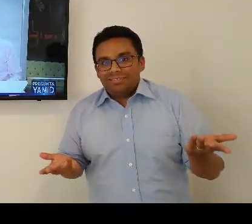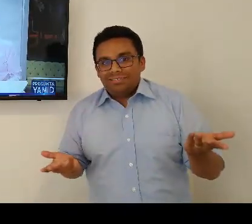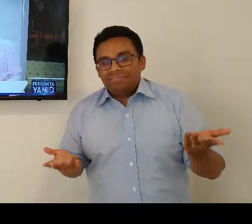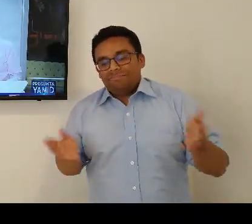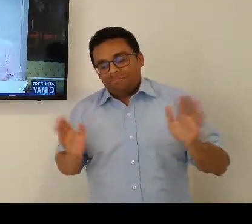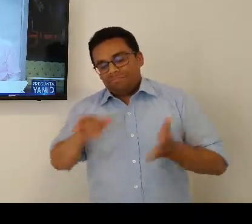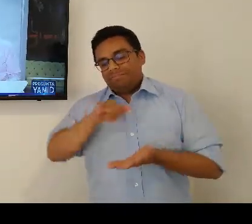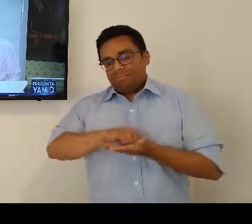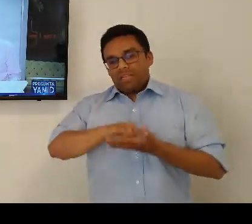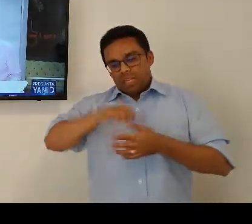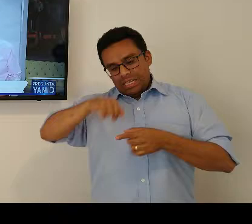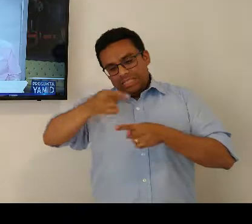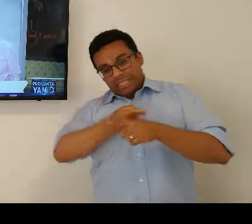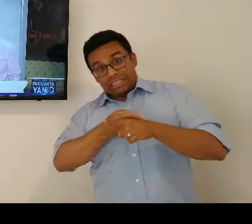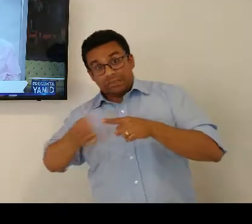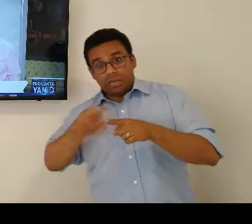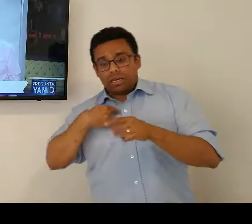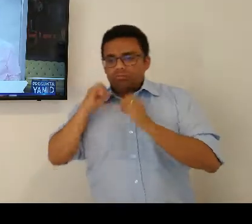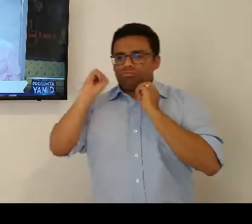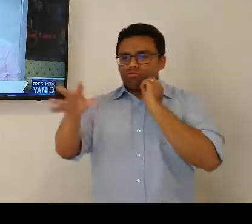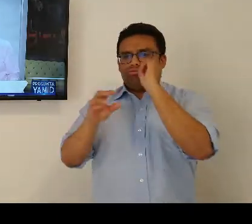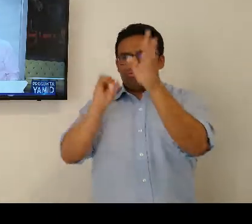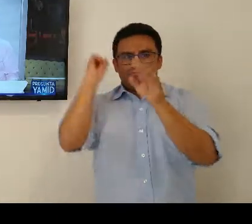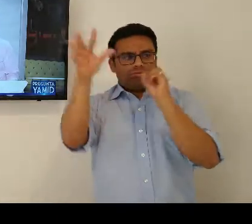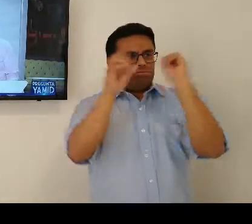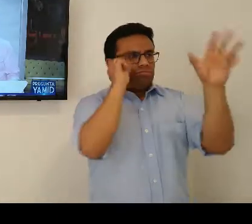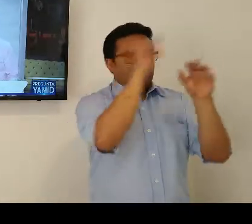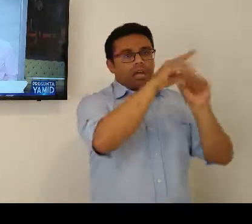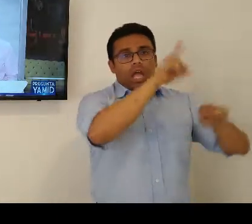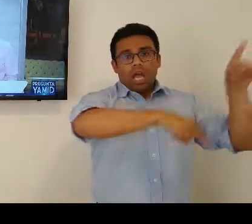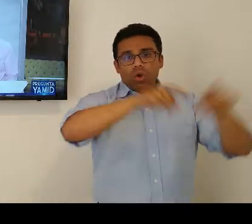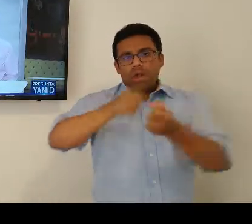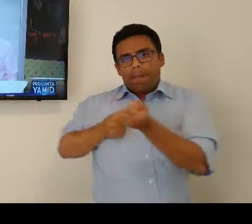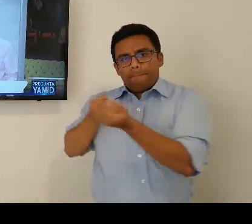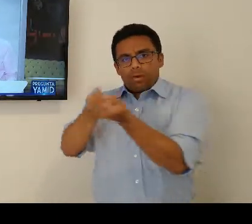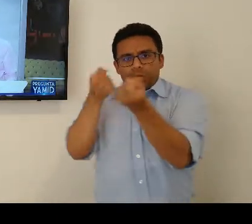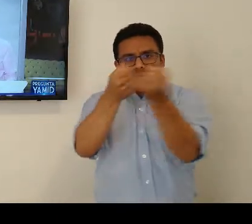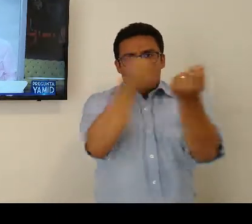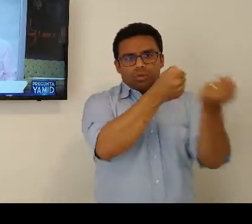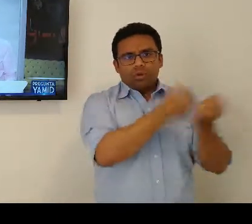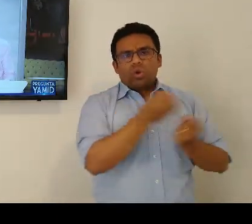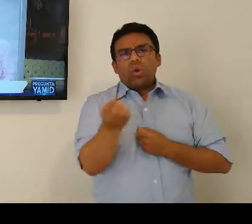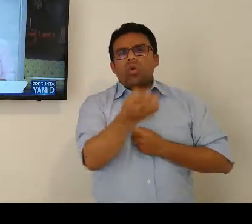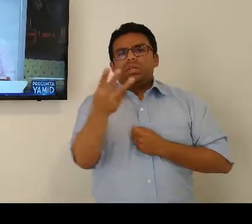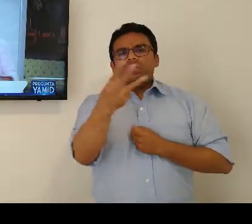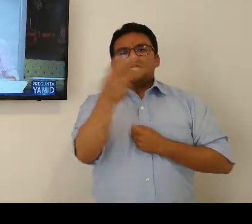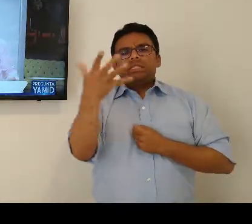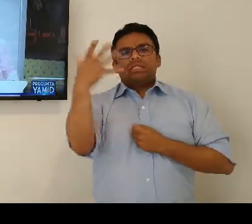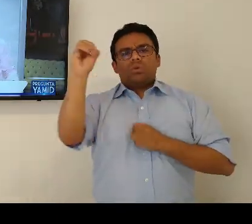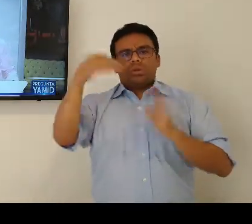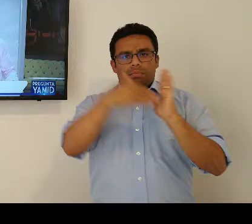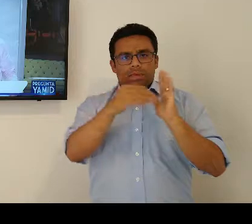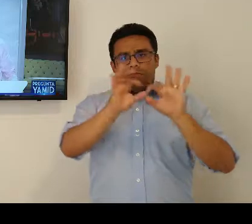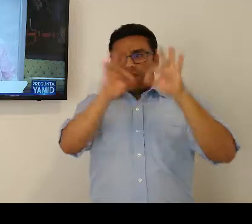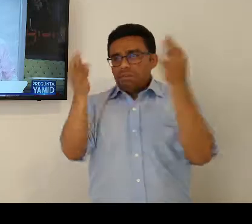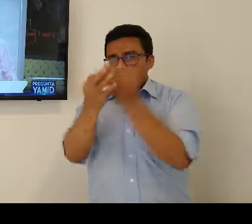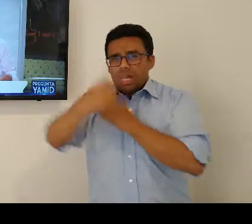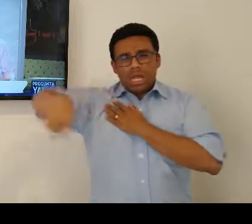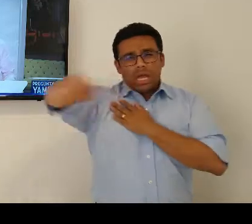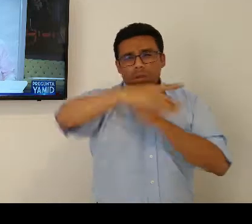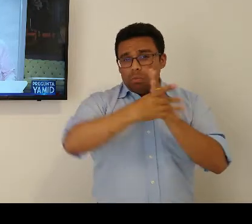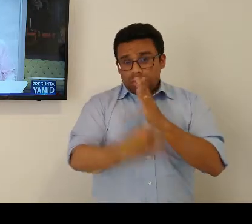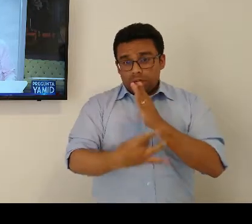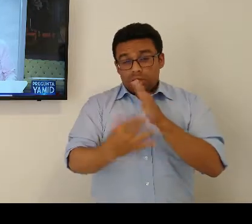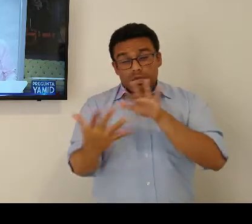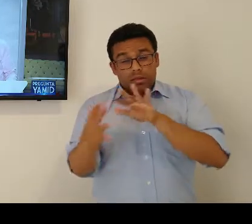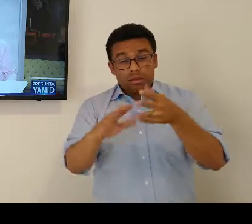de esta semana vamos a lograrle mandar un auxilio para comida a 350.000 familias pobres y en el transcurso de 3 semanas